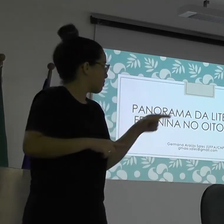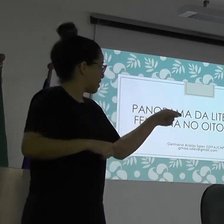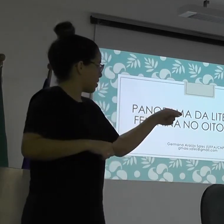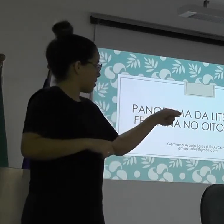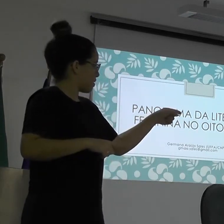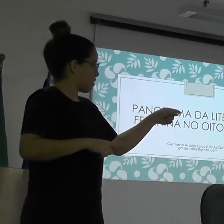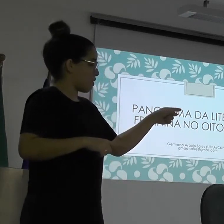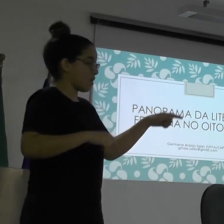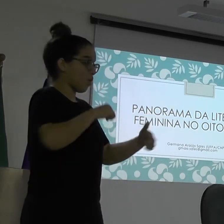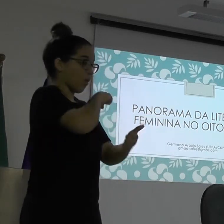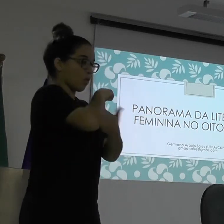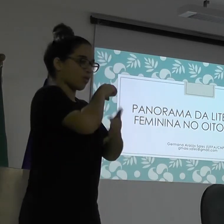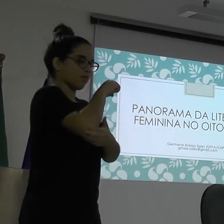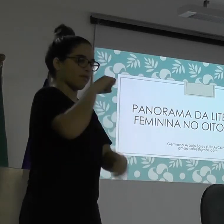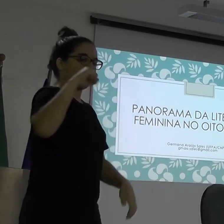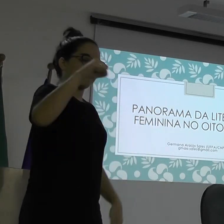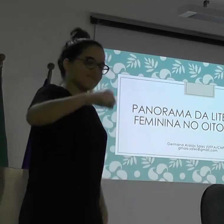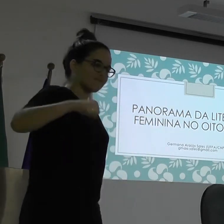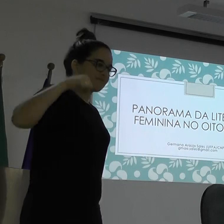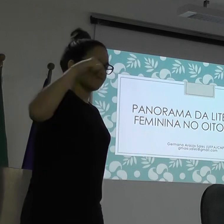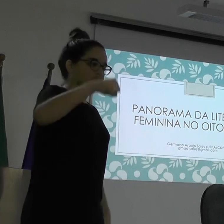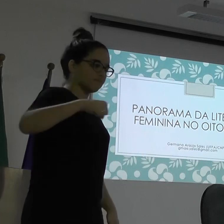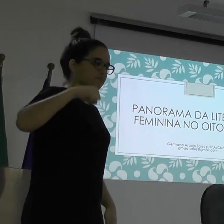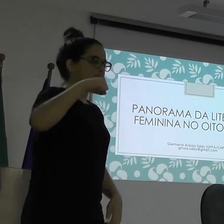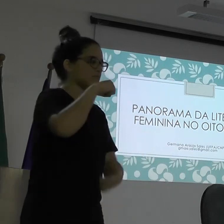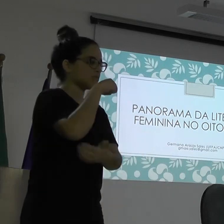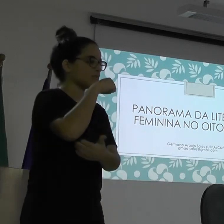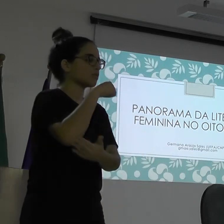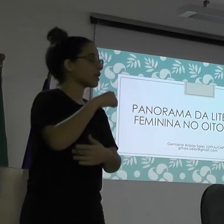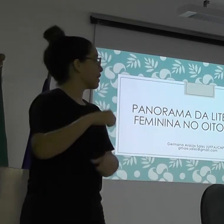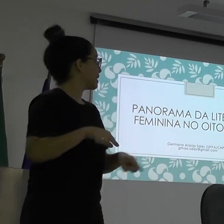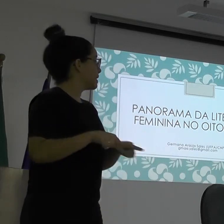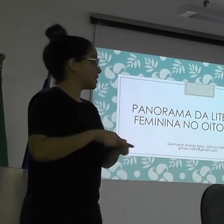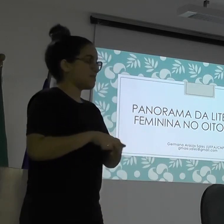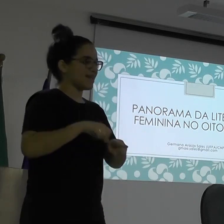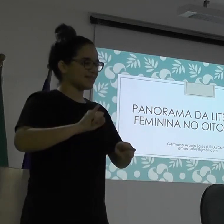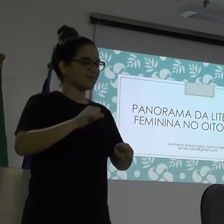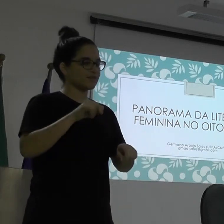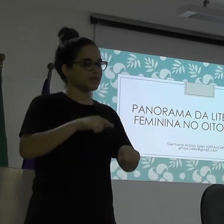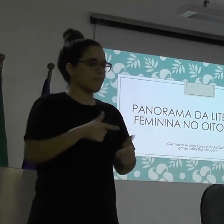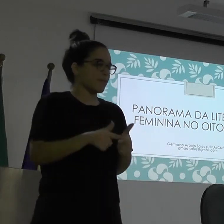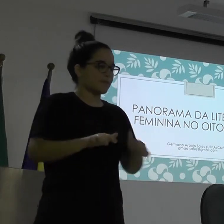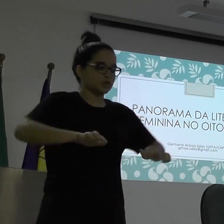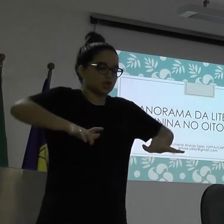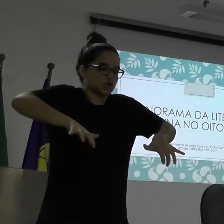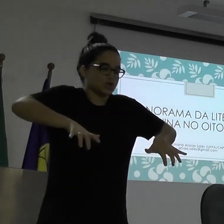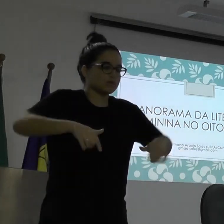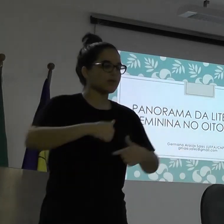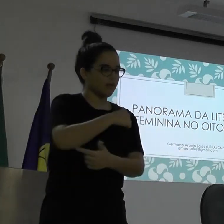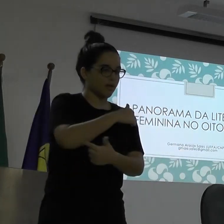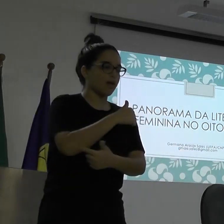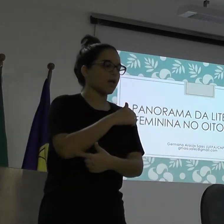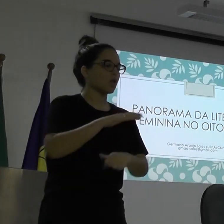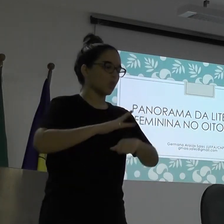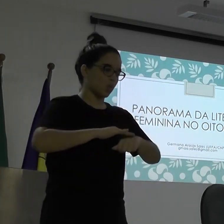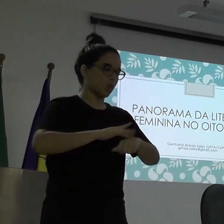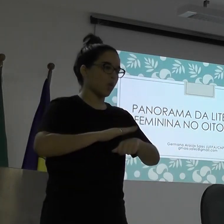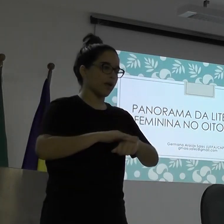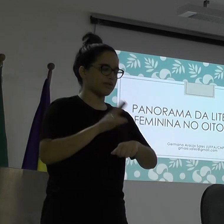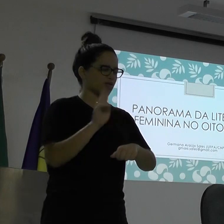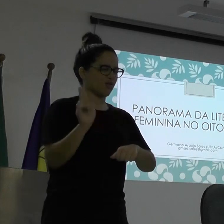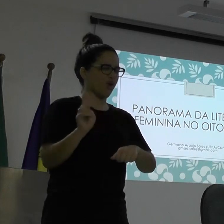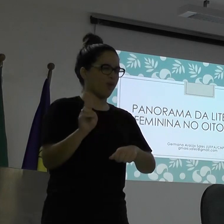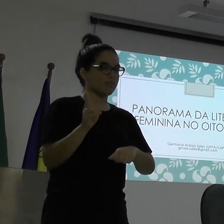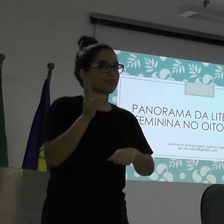o cotovelo fica pendurado. Também dá se você digitar assim. Botou o cotovelo pendurado, dá essa doença aí com o nome